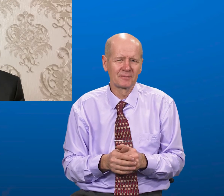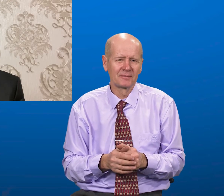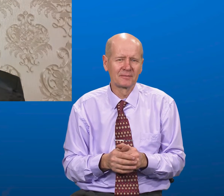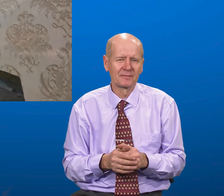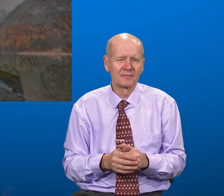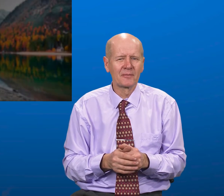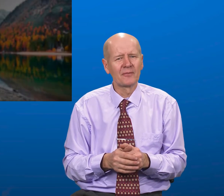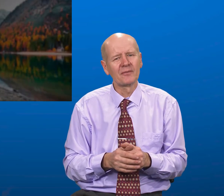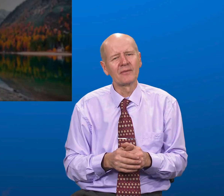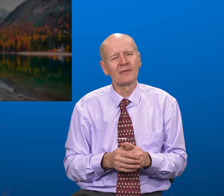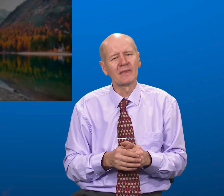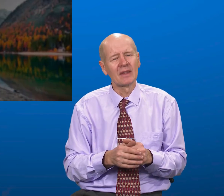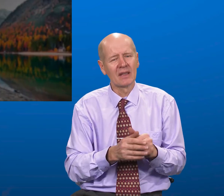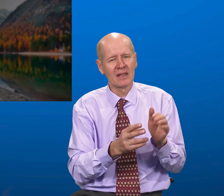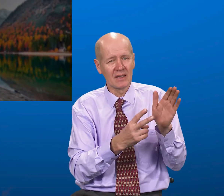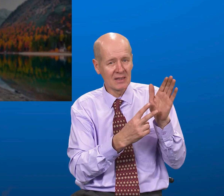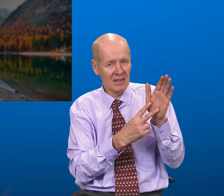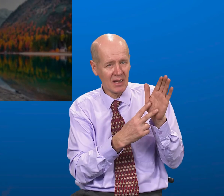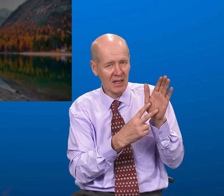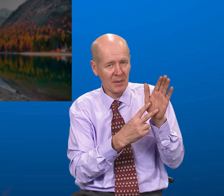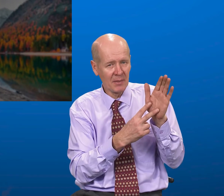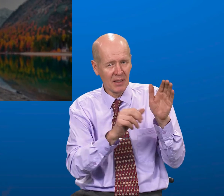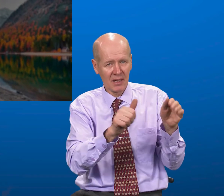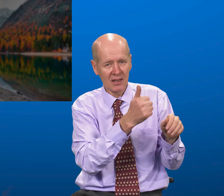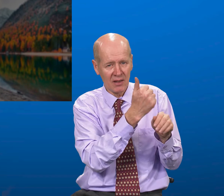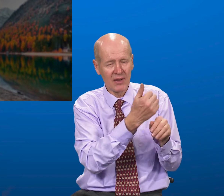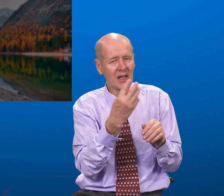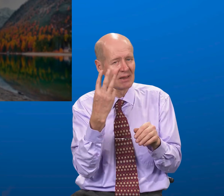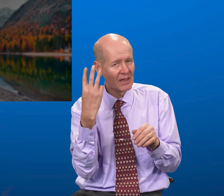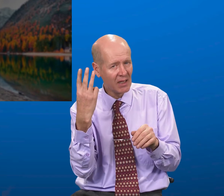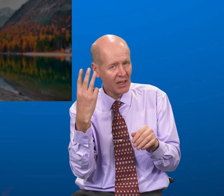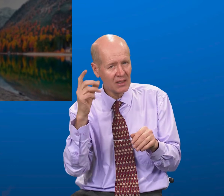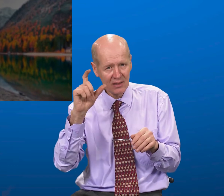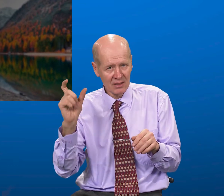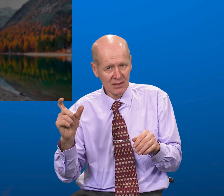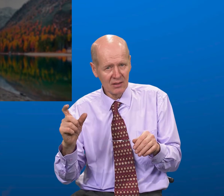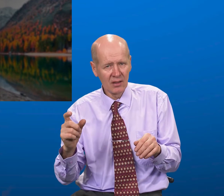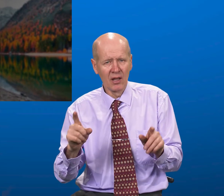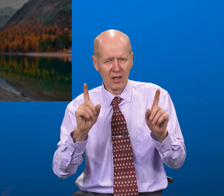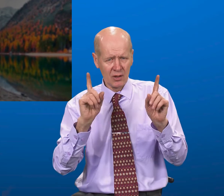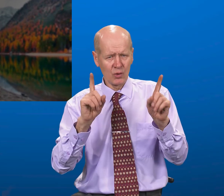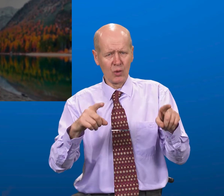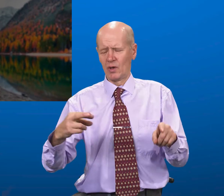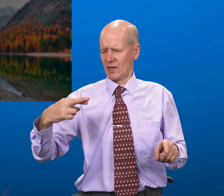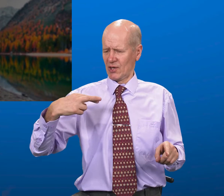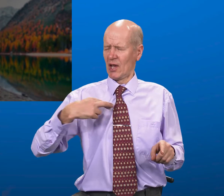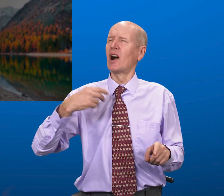фараона. Мы читаем в 7 главе, в 3 стихе,